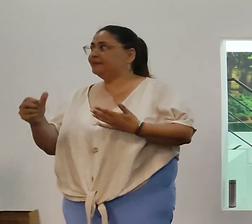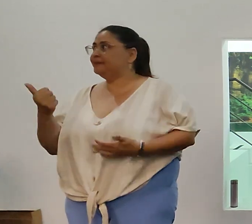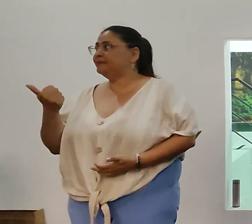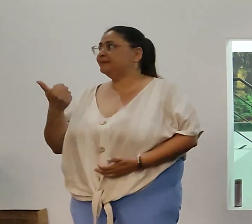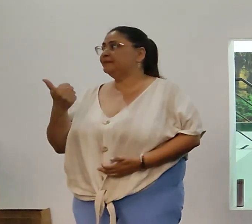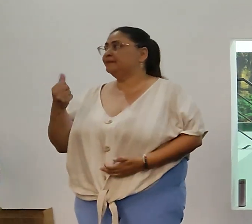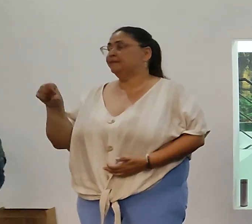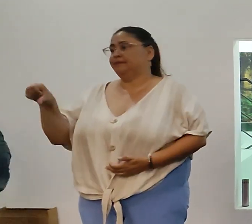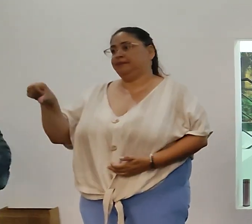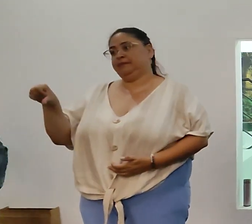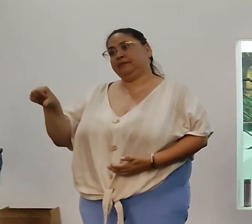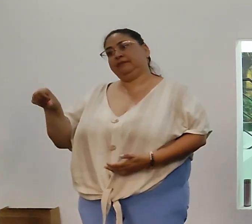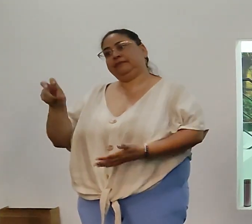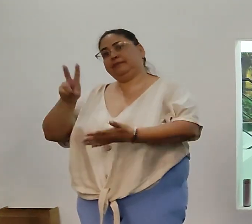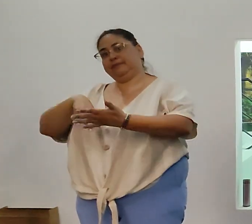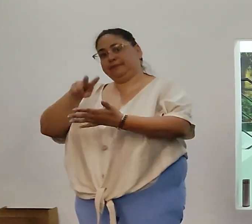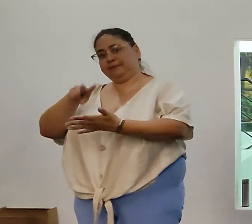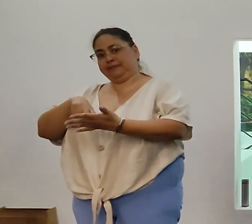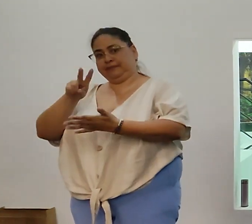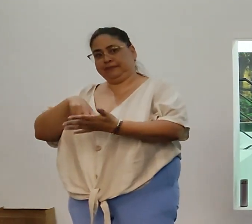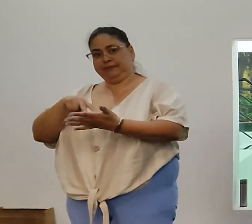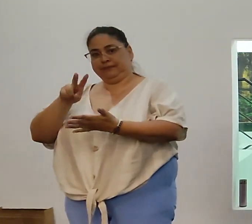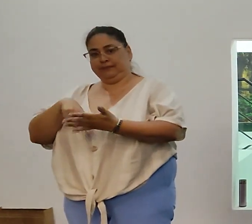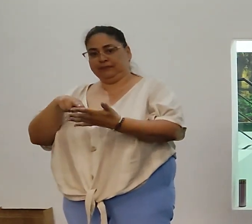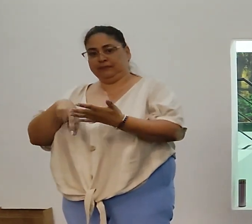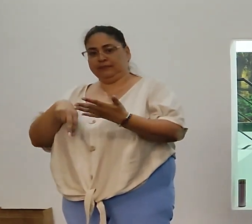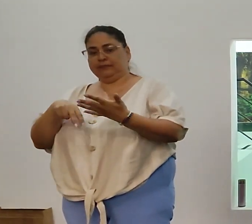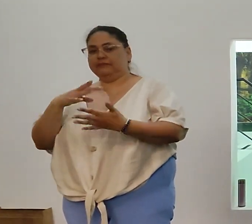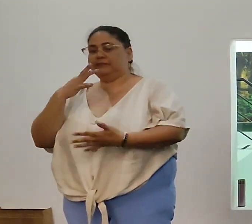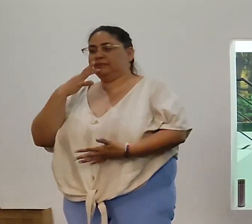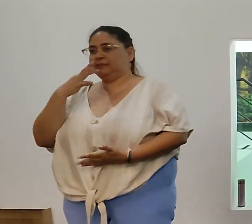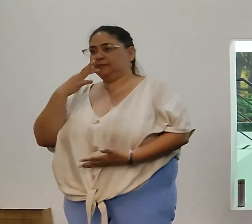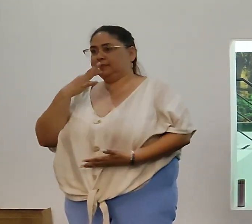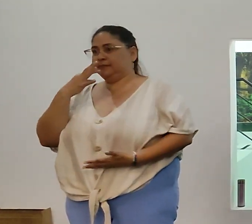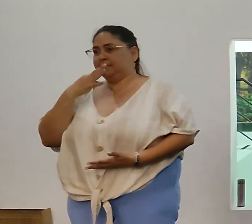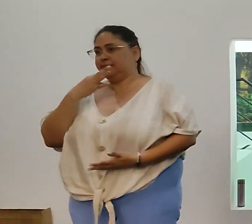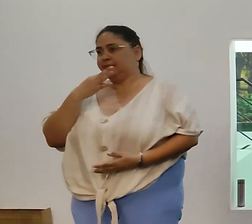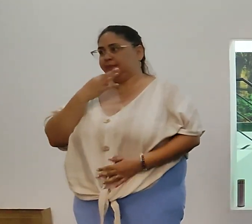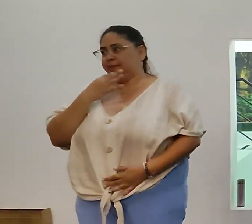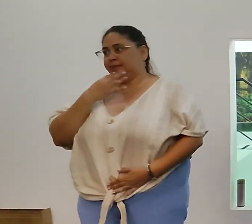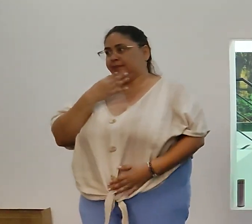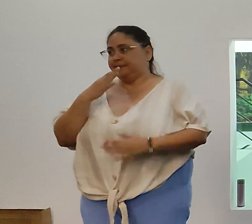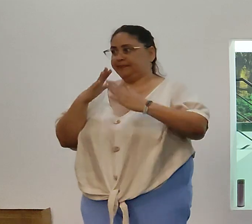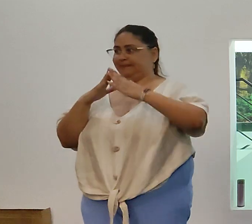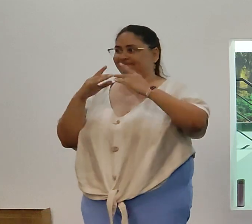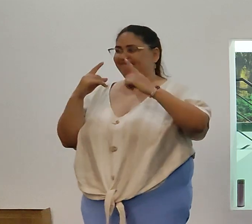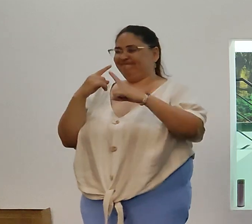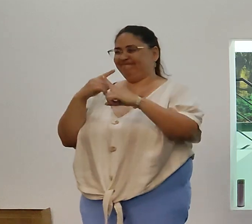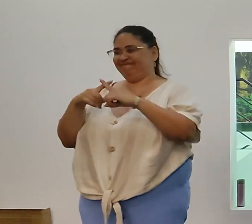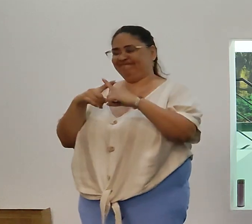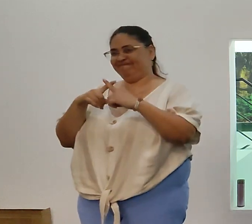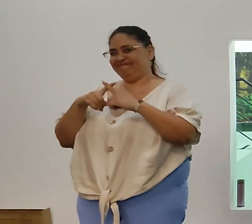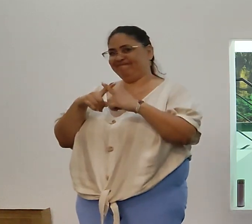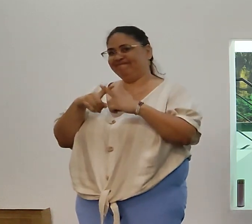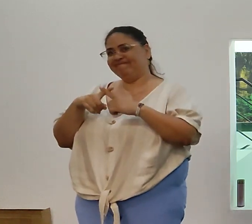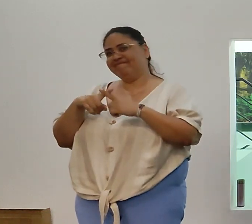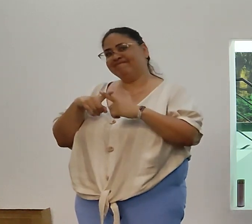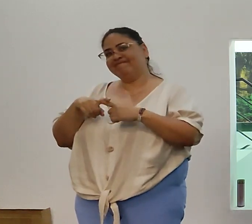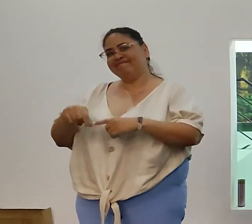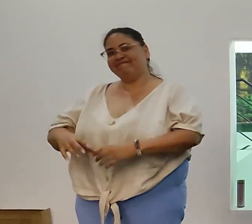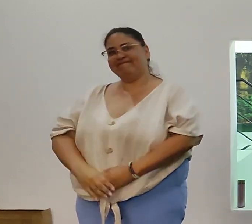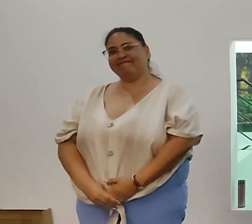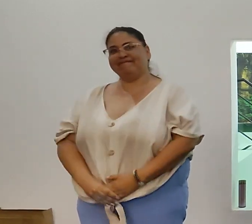Versículo 19, nós vamos ler uma passagem muito conhecida da igreja e tirar algumas lições essa noite.